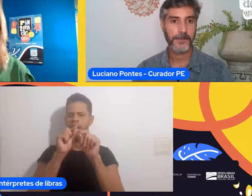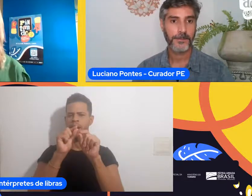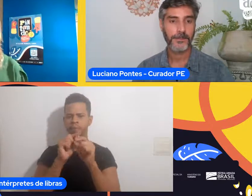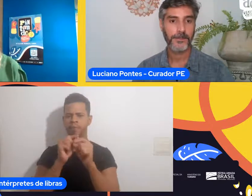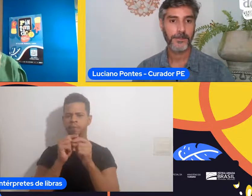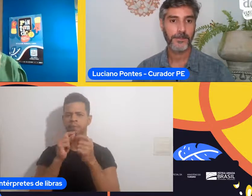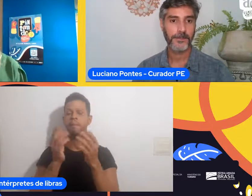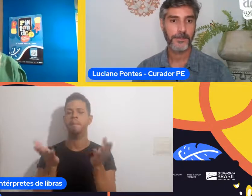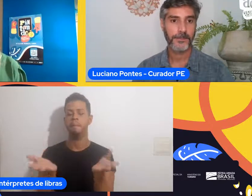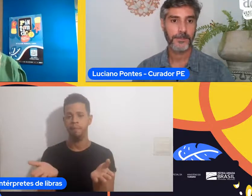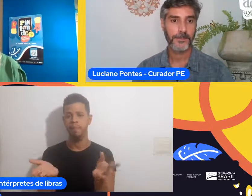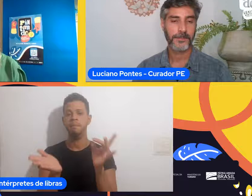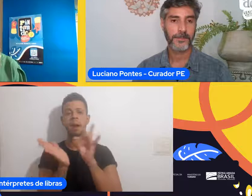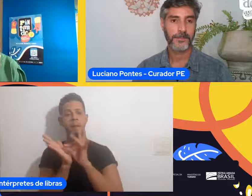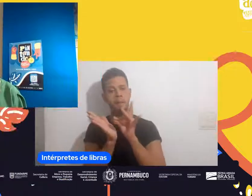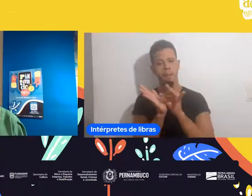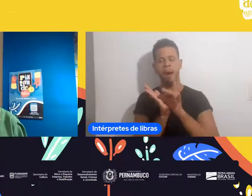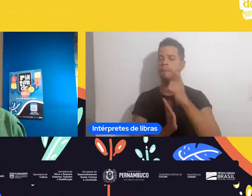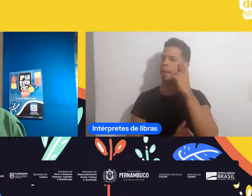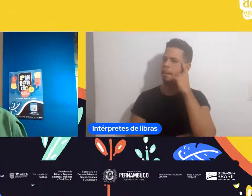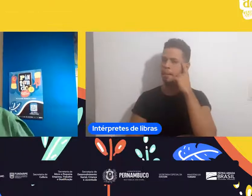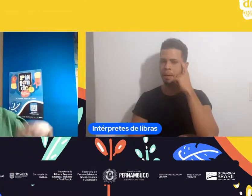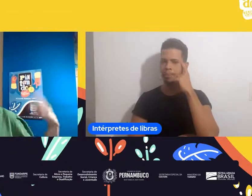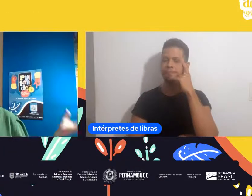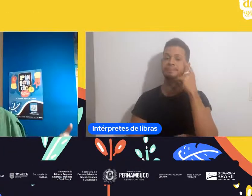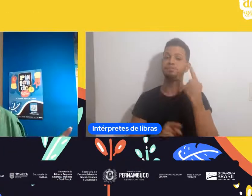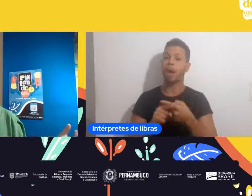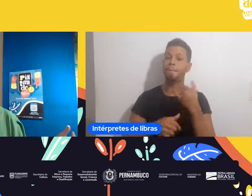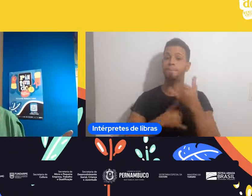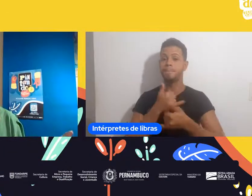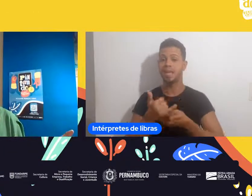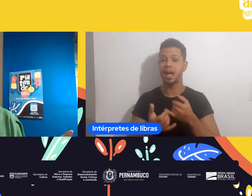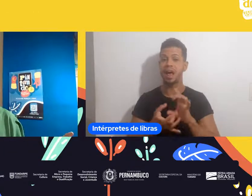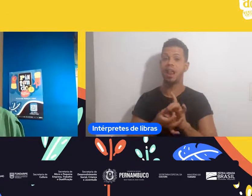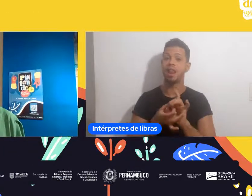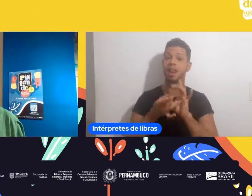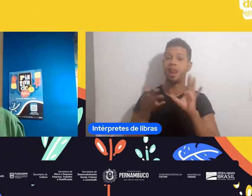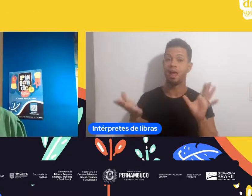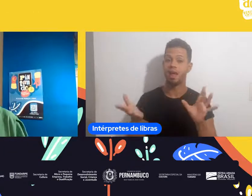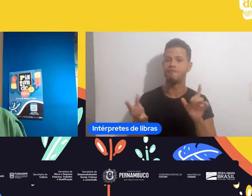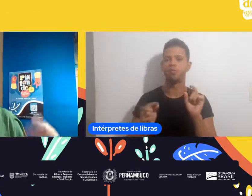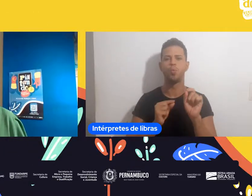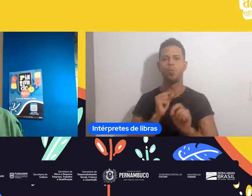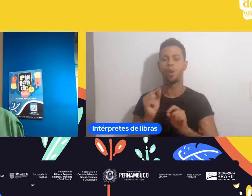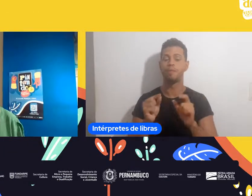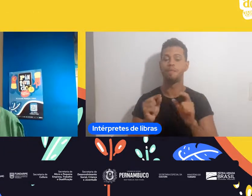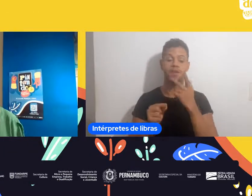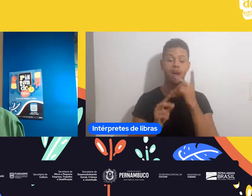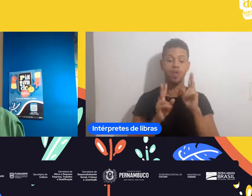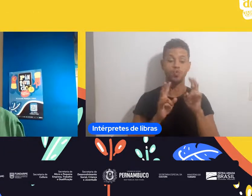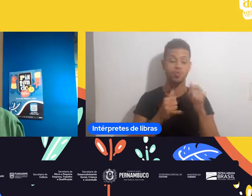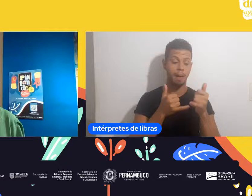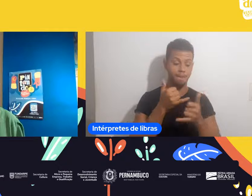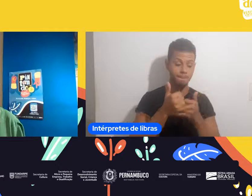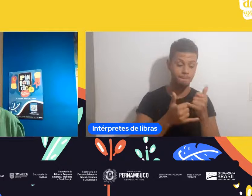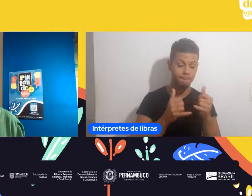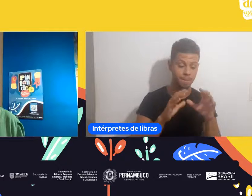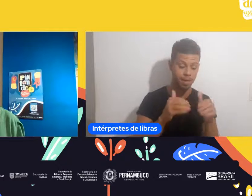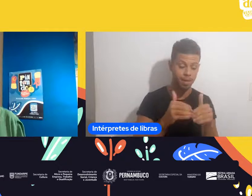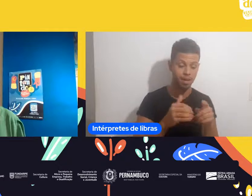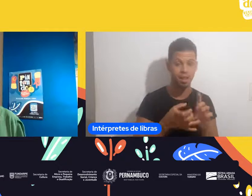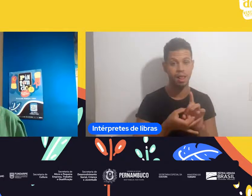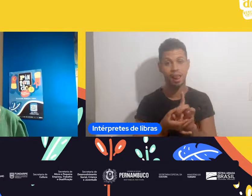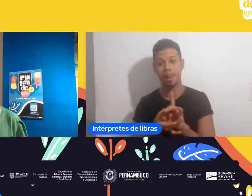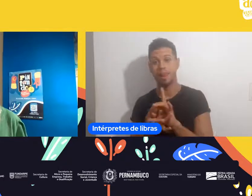uma dúvida danada, porque acha que brincar livre é virar o baú de brinquedos e deixar a criança ali livremente,